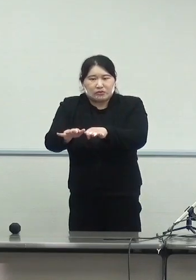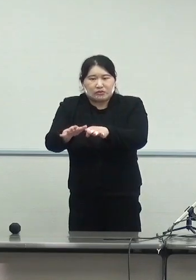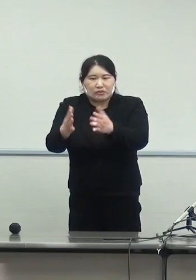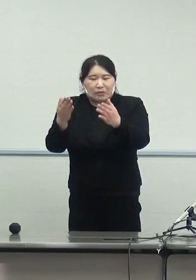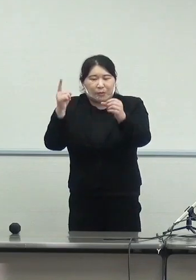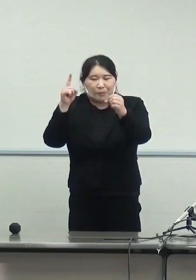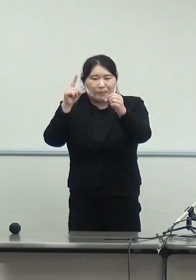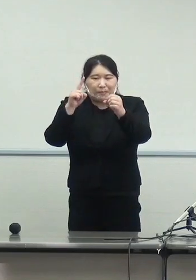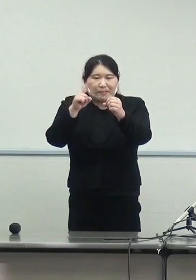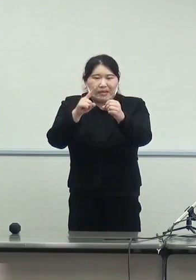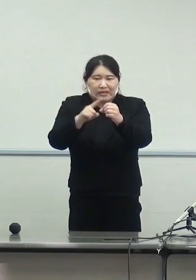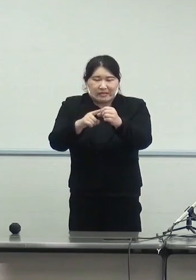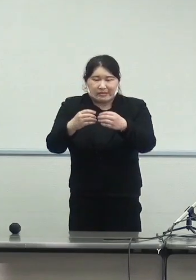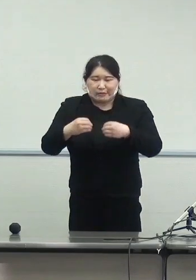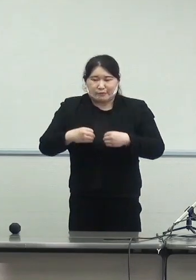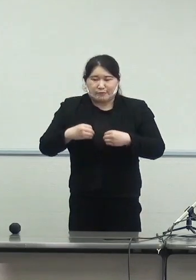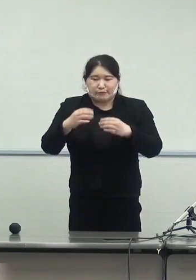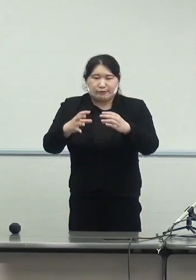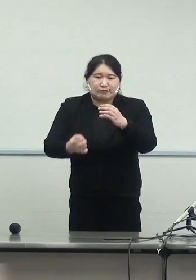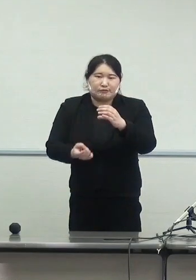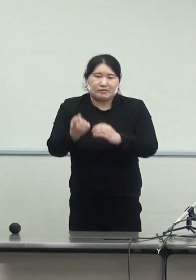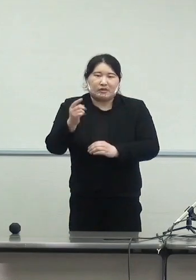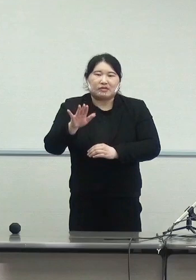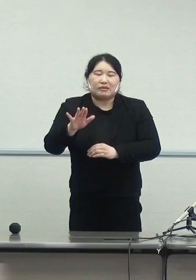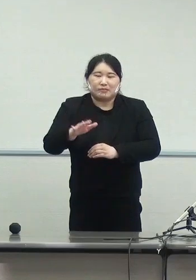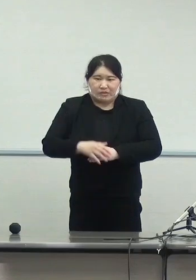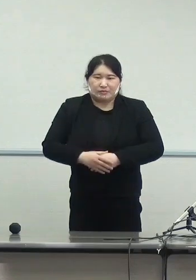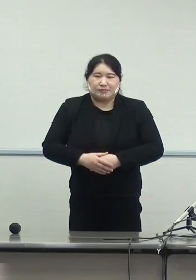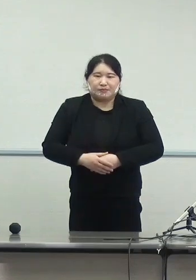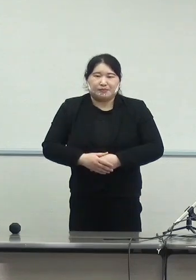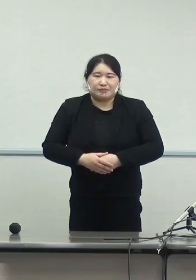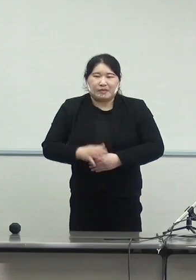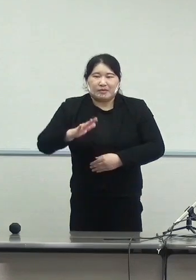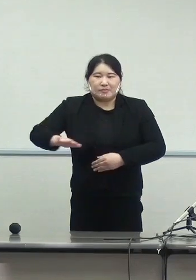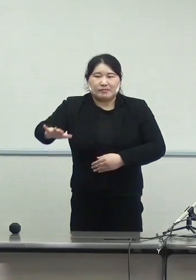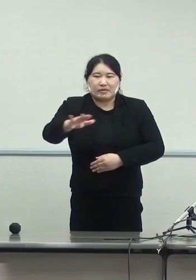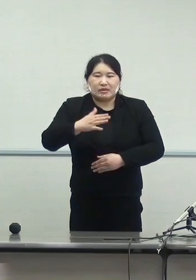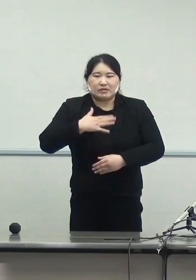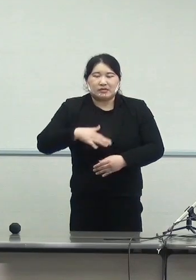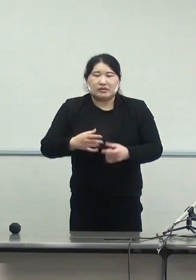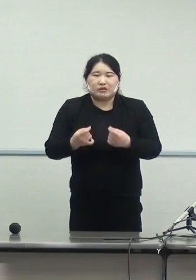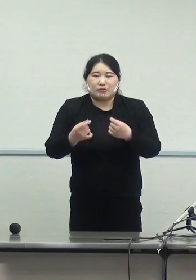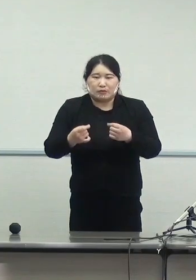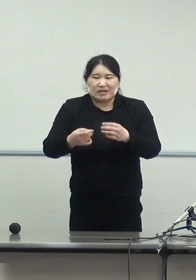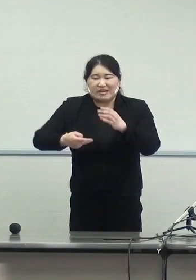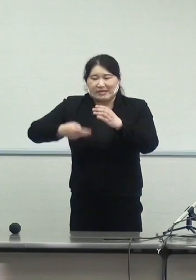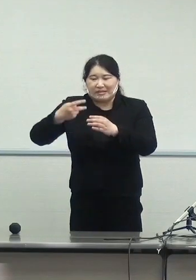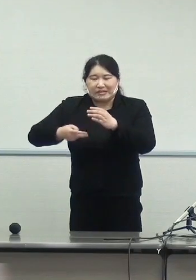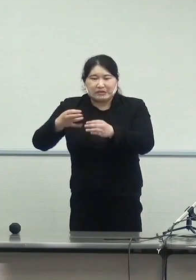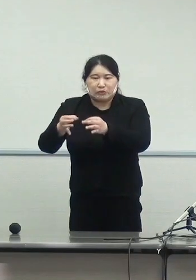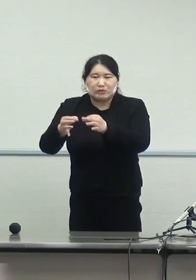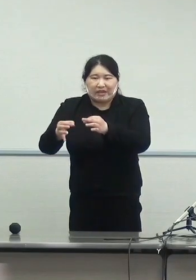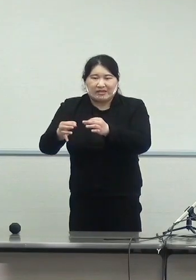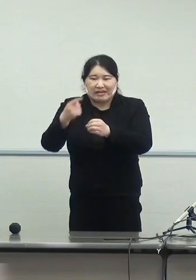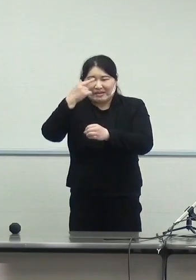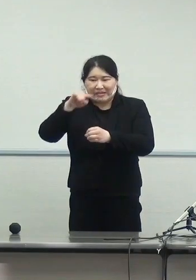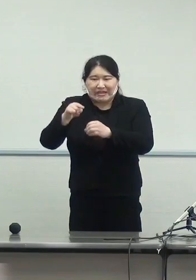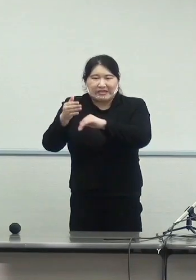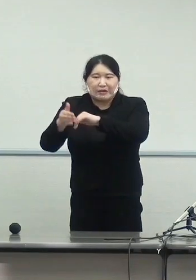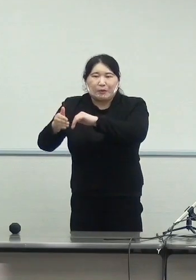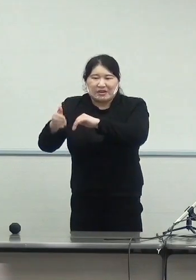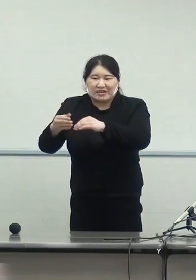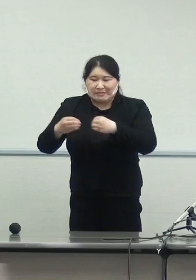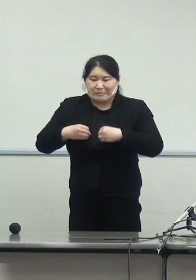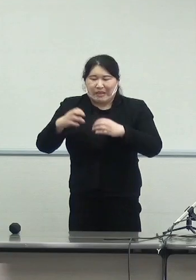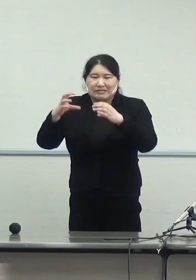ているクラスターというのもありまして、まあ、やはりあのご存じの通り飲食店、大量に起点のクラスターで4ク